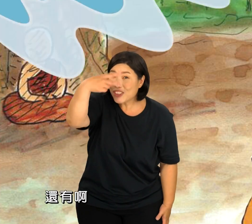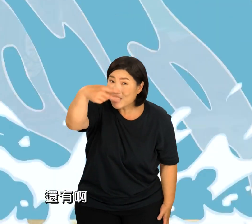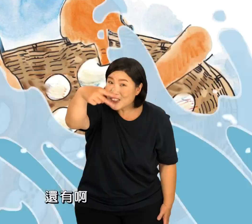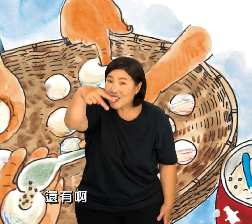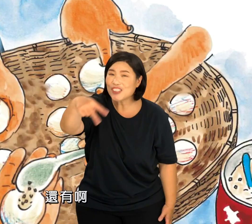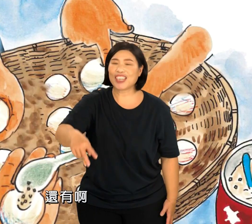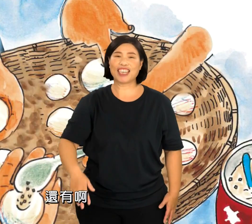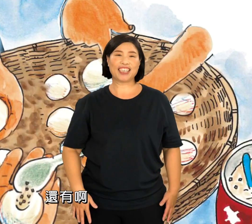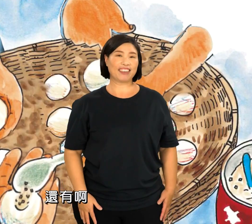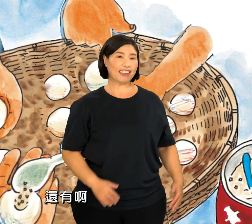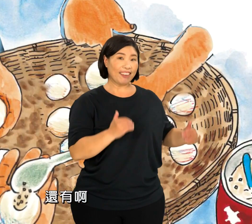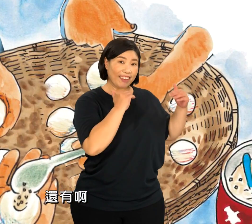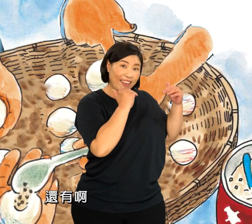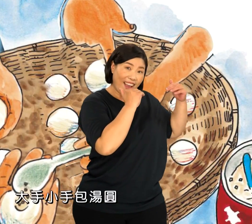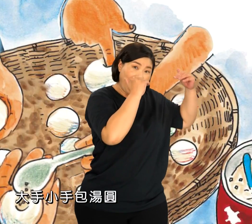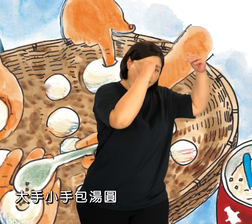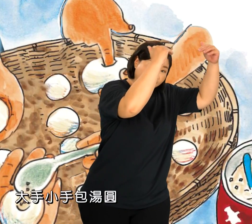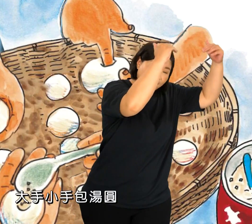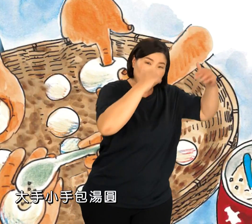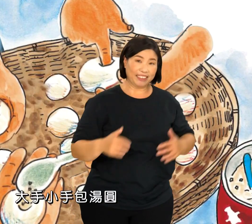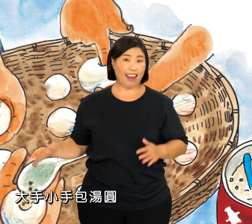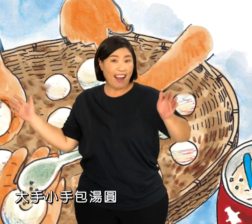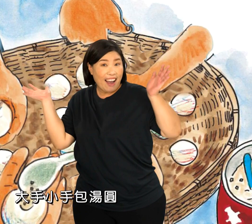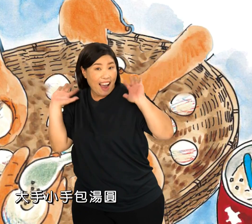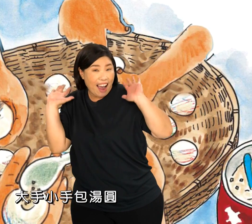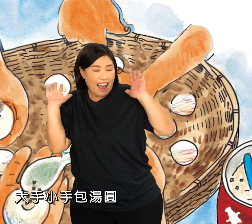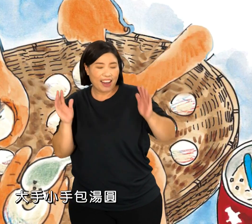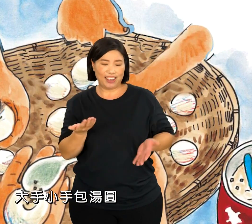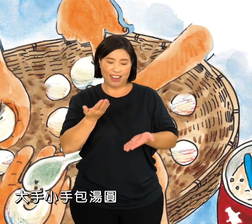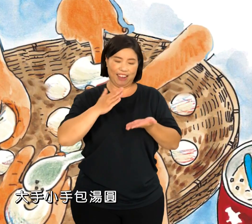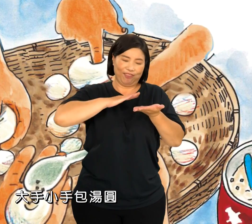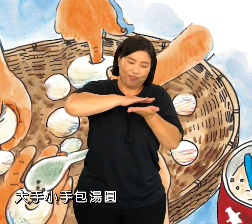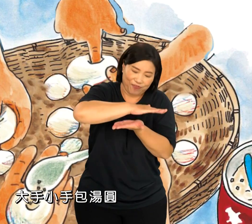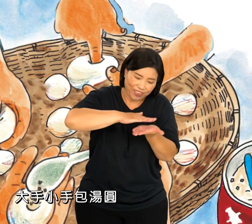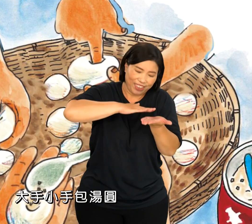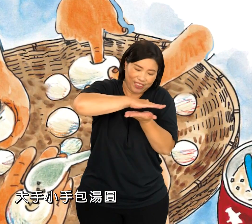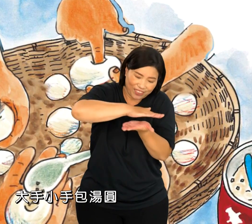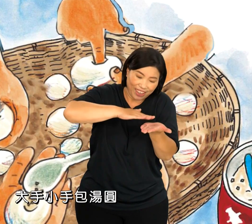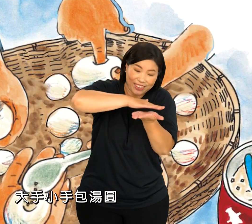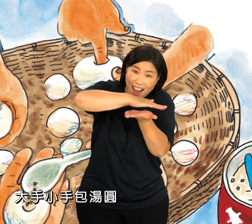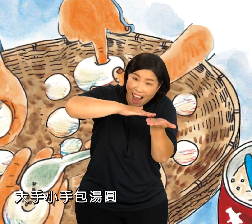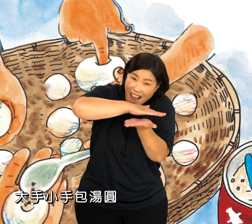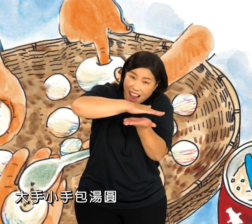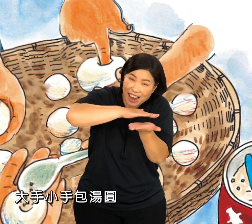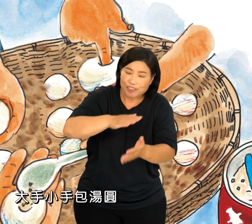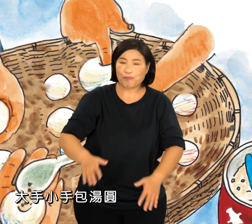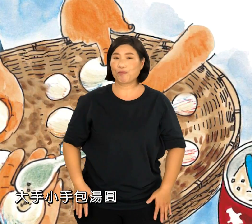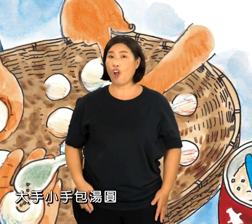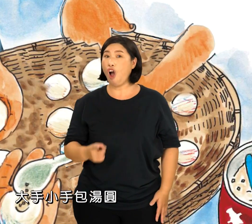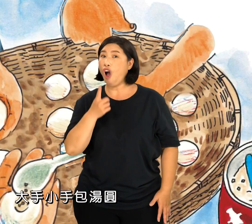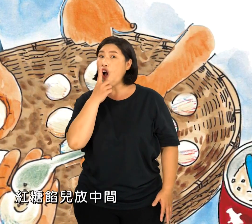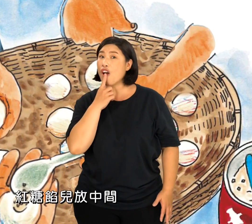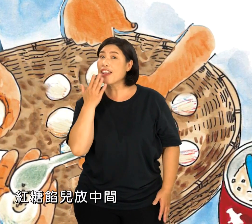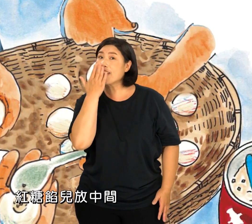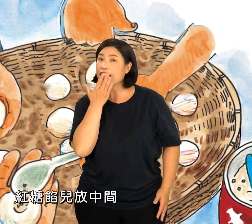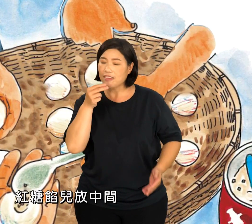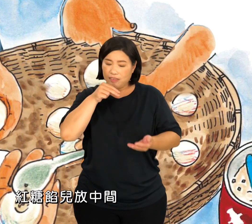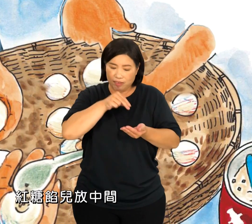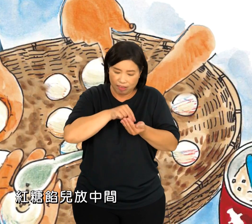还有啊，大手小手包汤圆，红糖馅